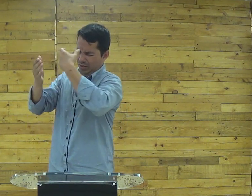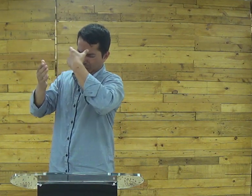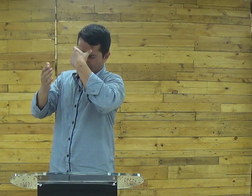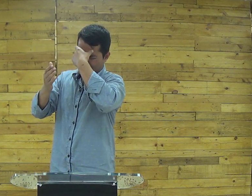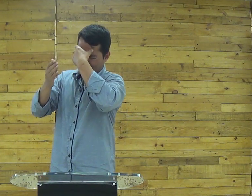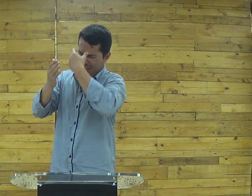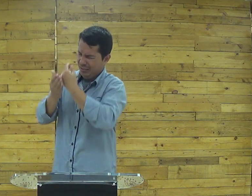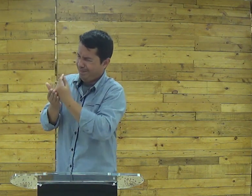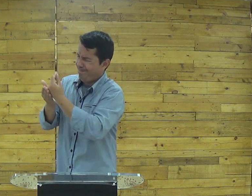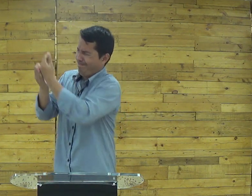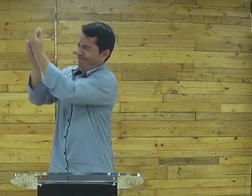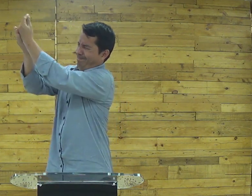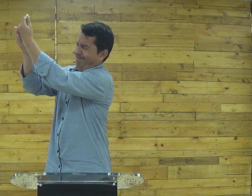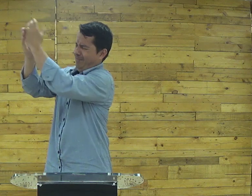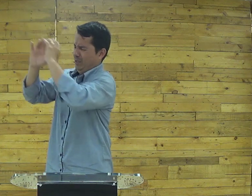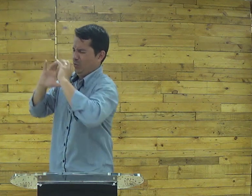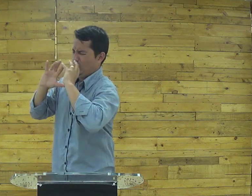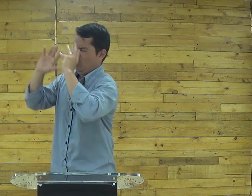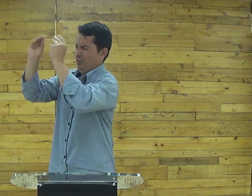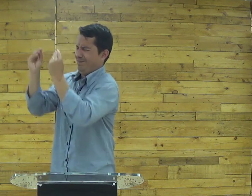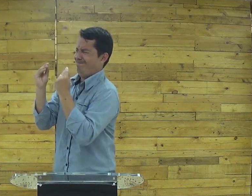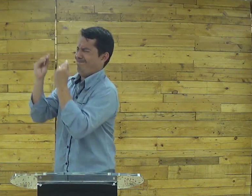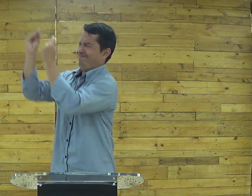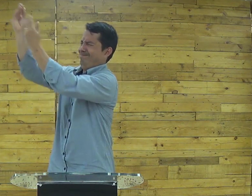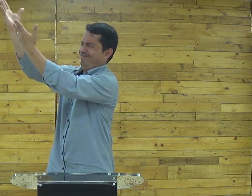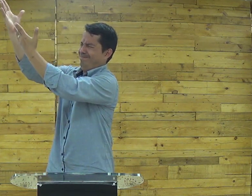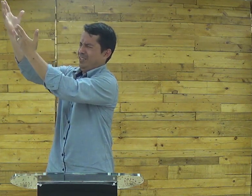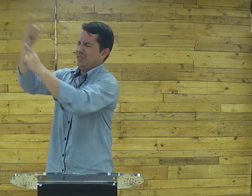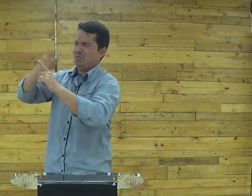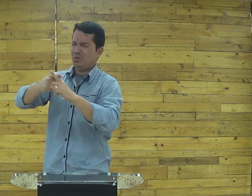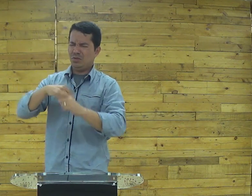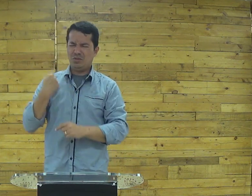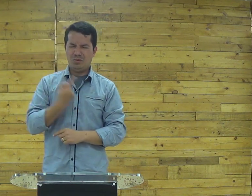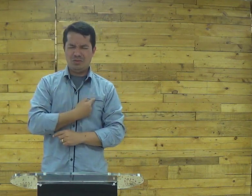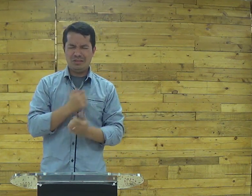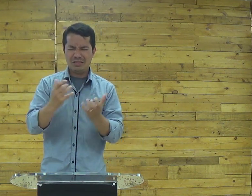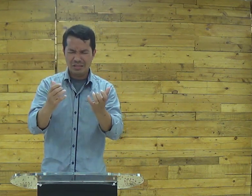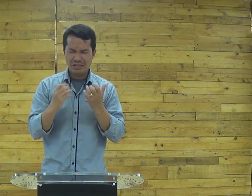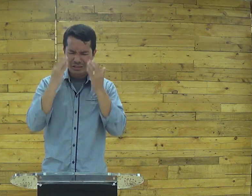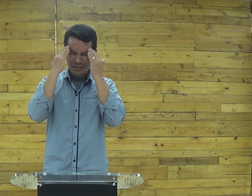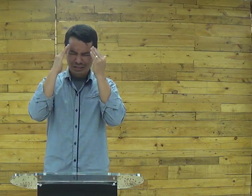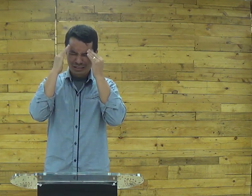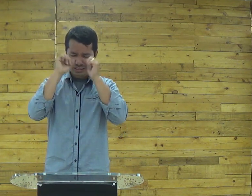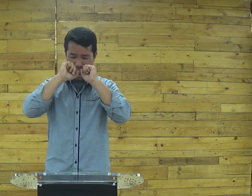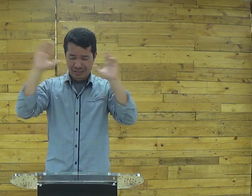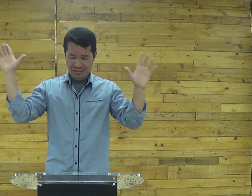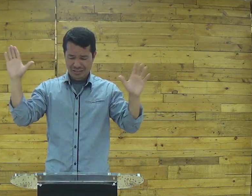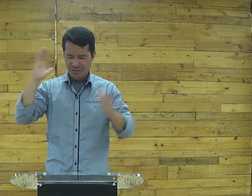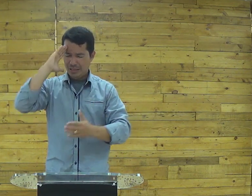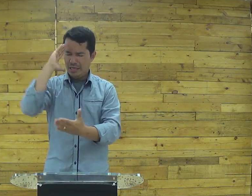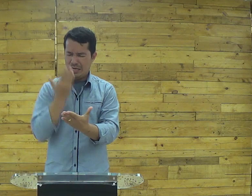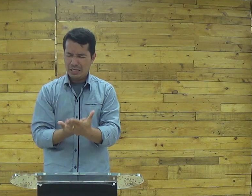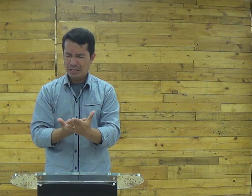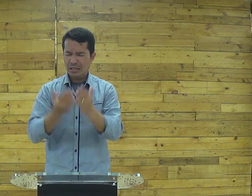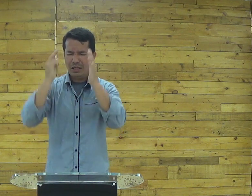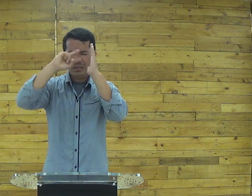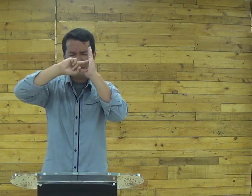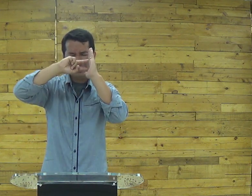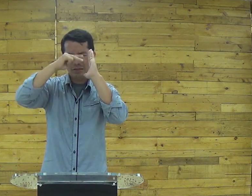nossas vidas e nossas mentes estejam em suas mãos, tudo em nós, que nós possamos entender